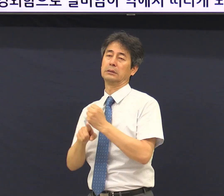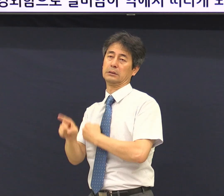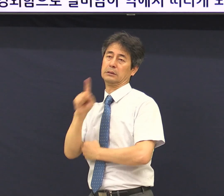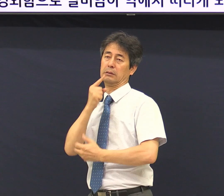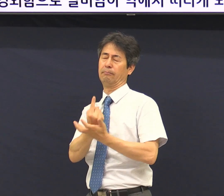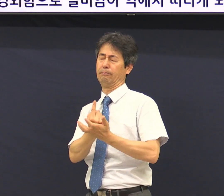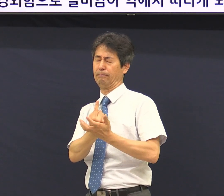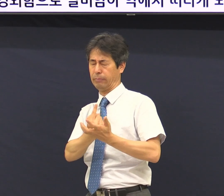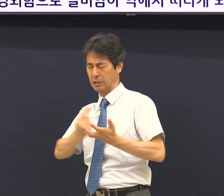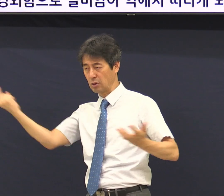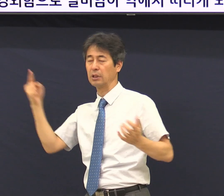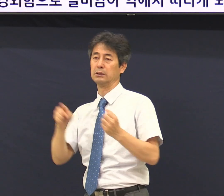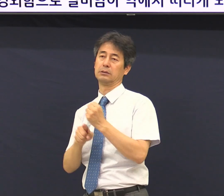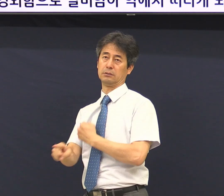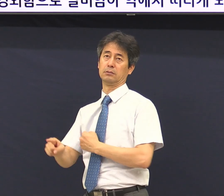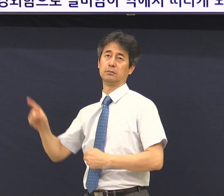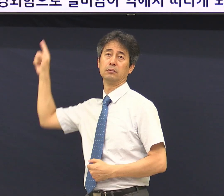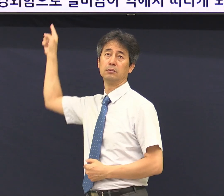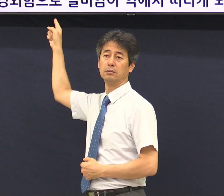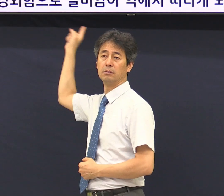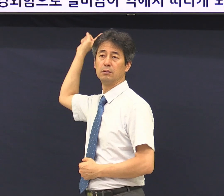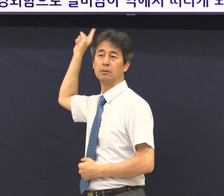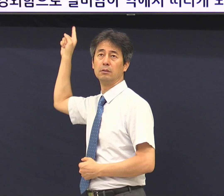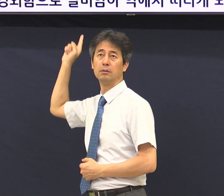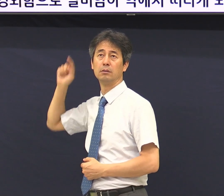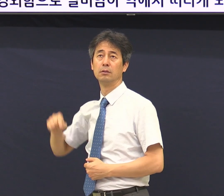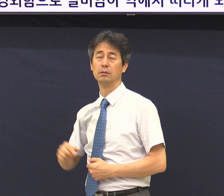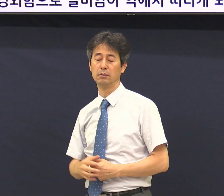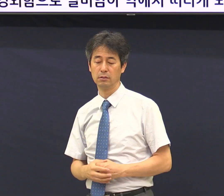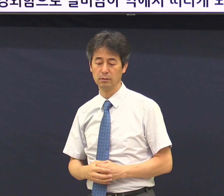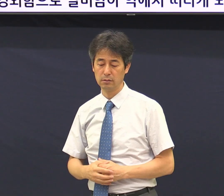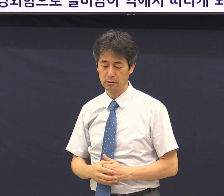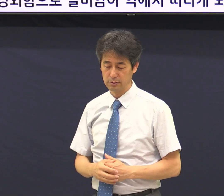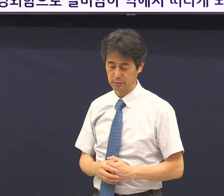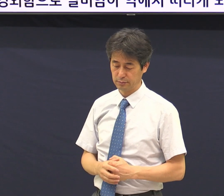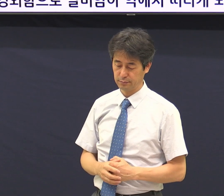그 안에서 벗어날 수 있었던 것이 바로 하나님의 섭리입니다.